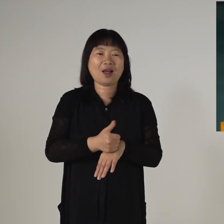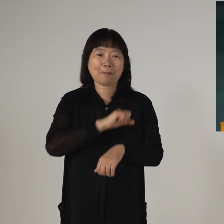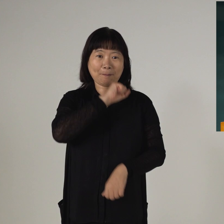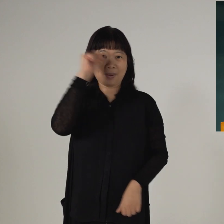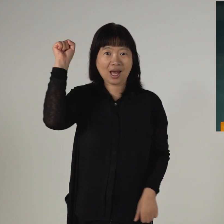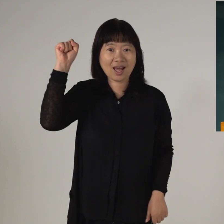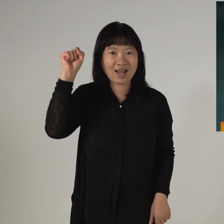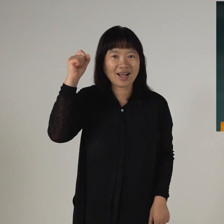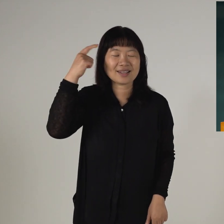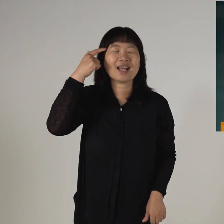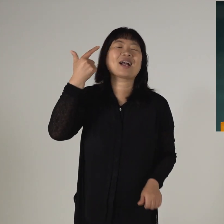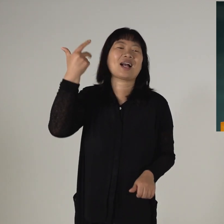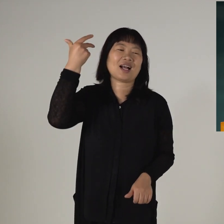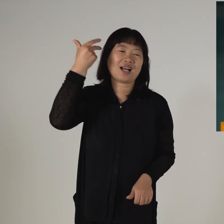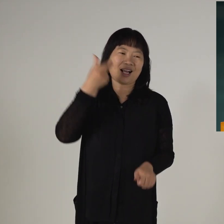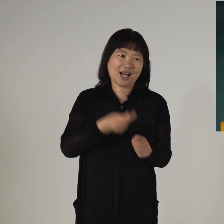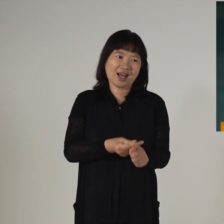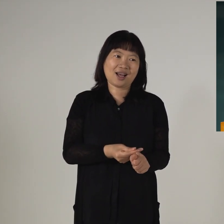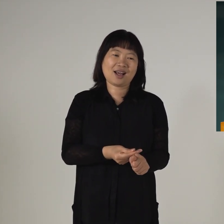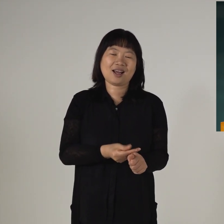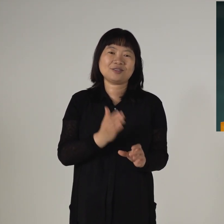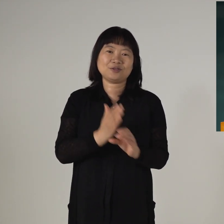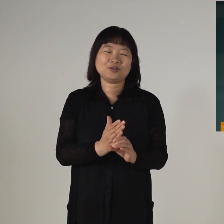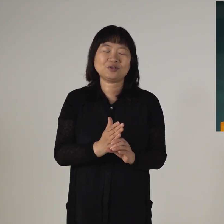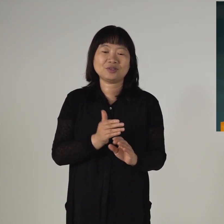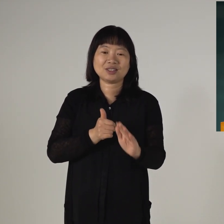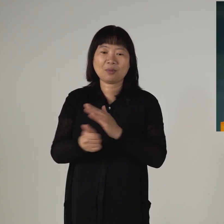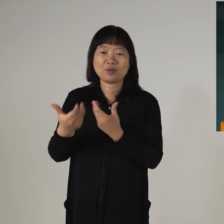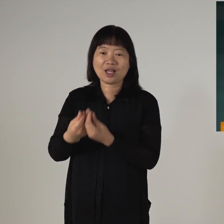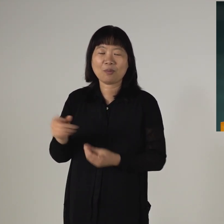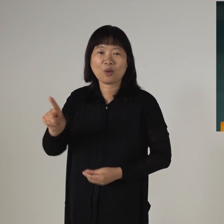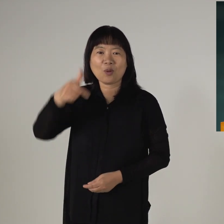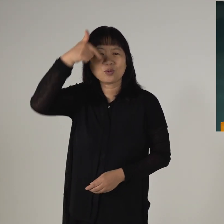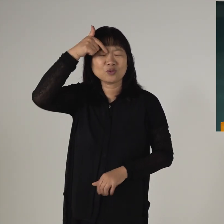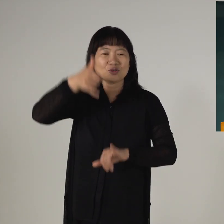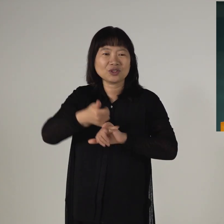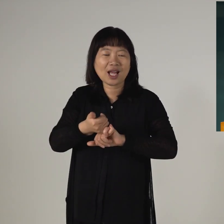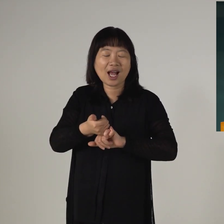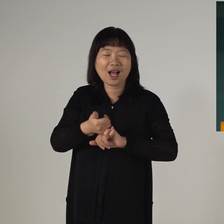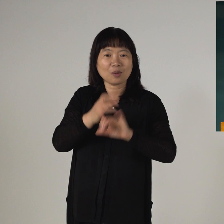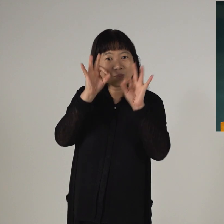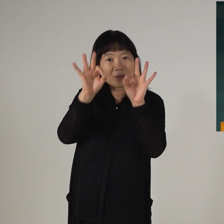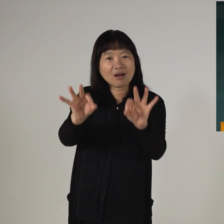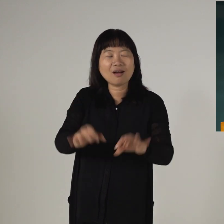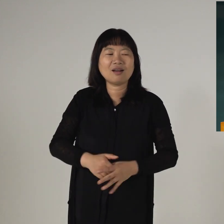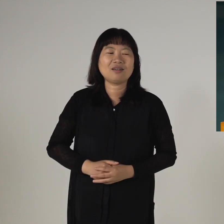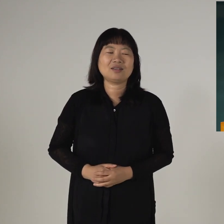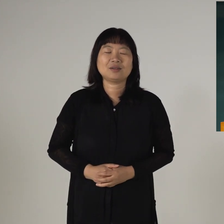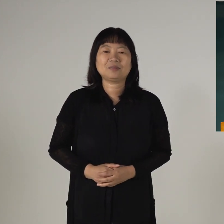있어요. 대표적인 예로 저 구약으로 거슬러 올라가 보면